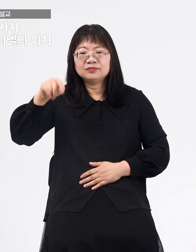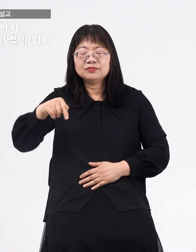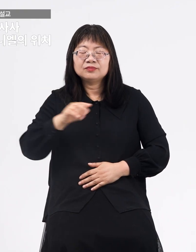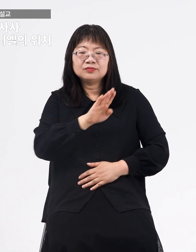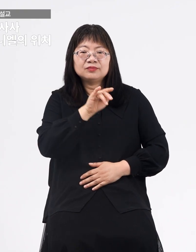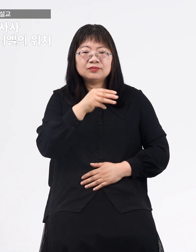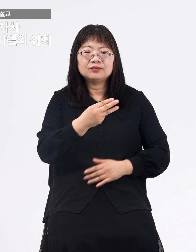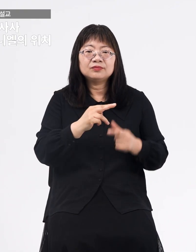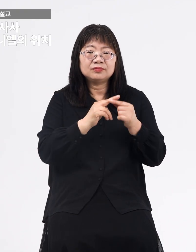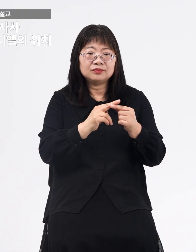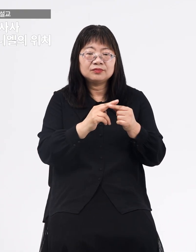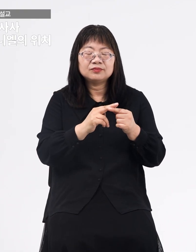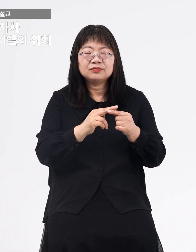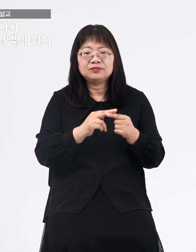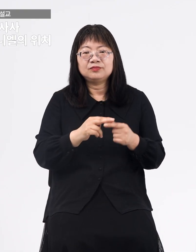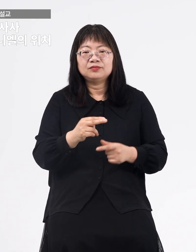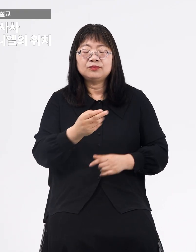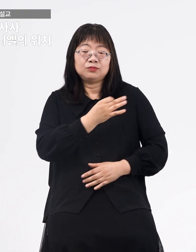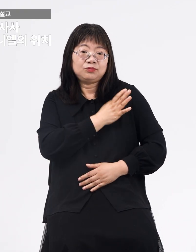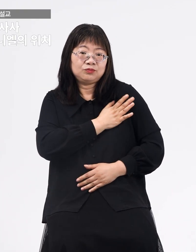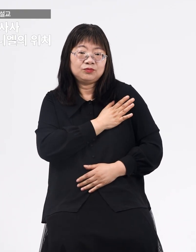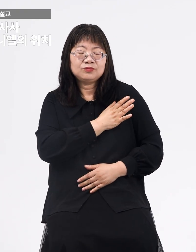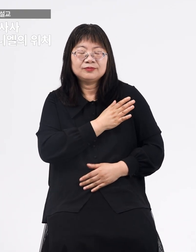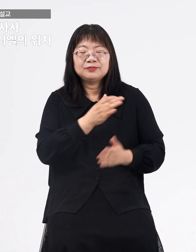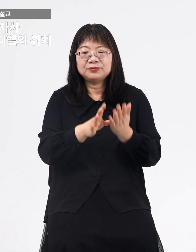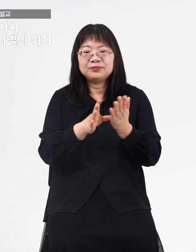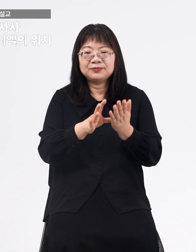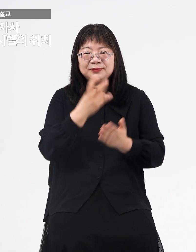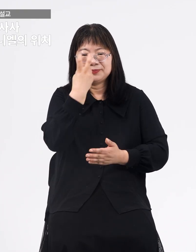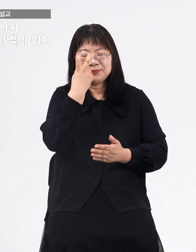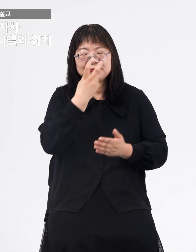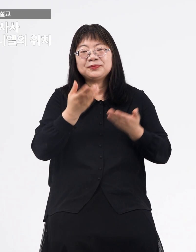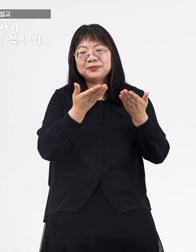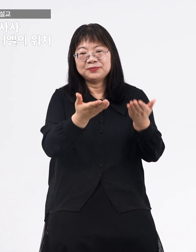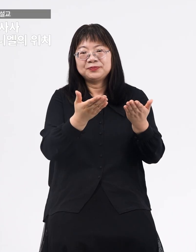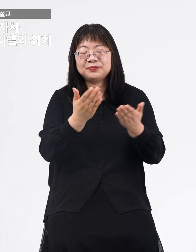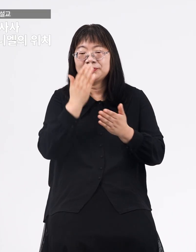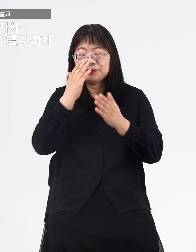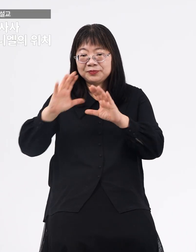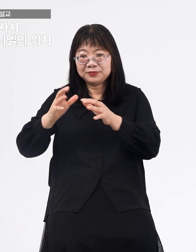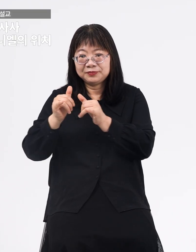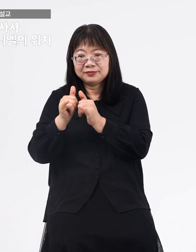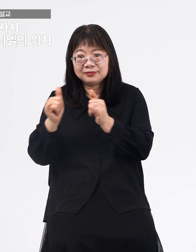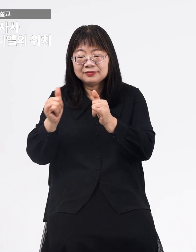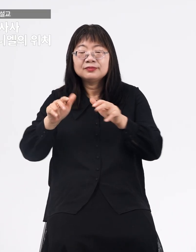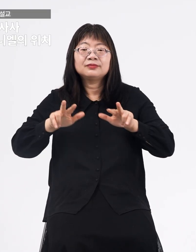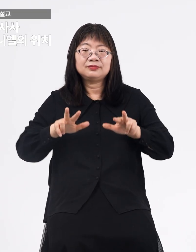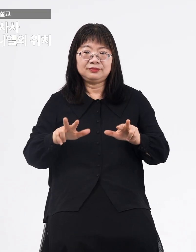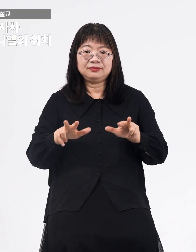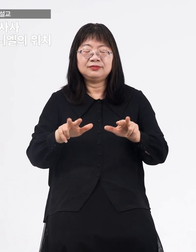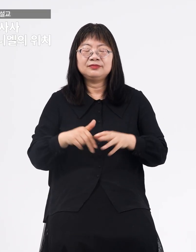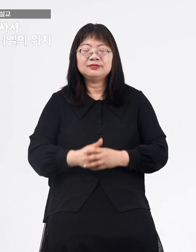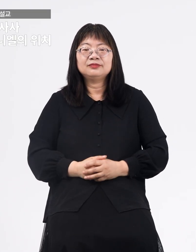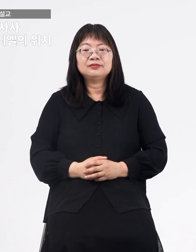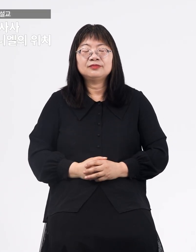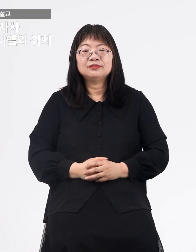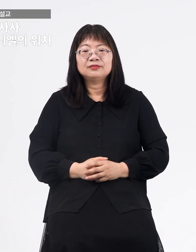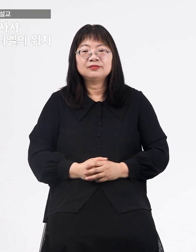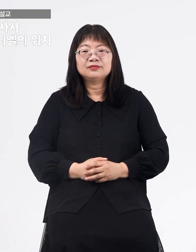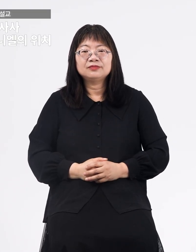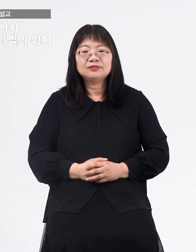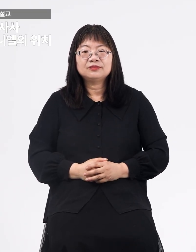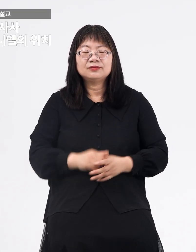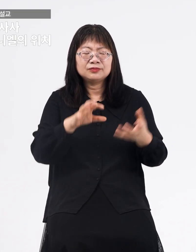함께 풍요와 물질을 보장해 주는 신입니다. 그러니까 이스라엘 백성들이 지금